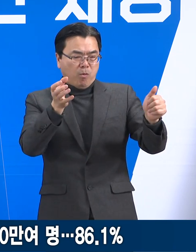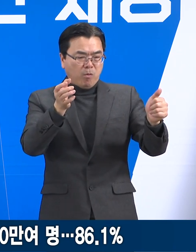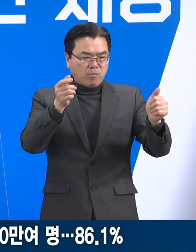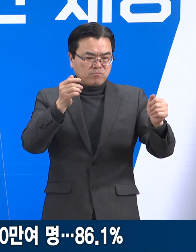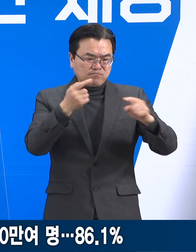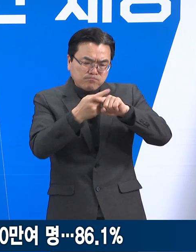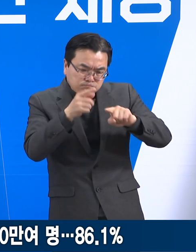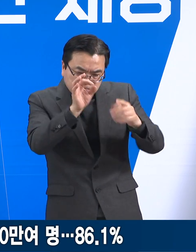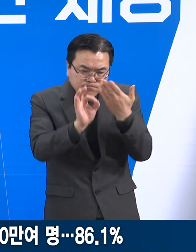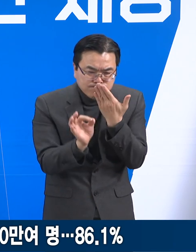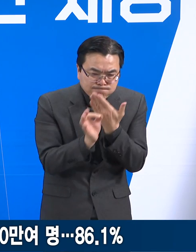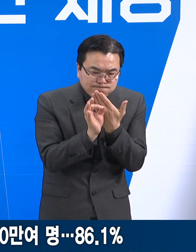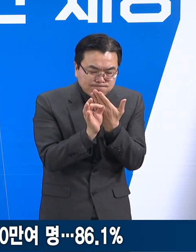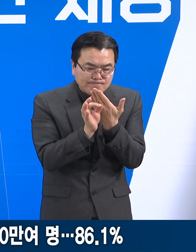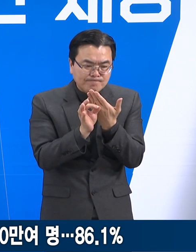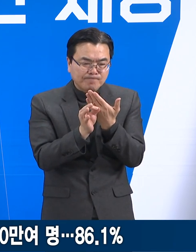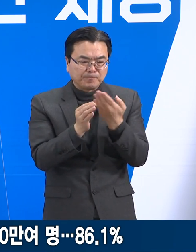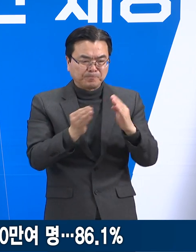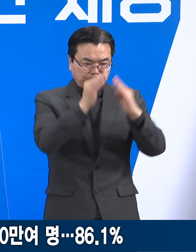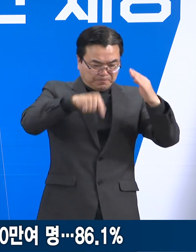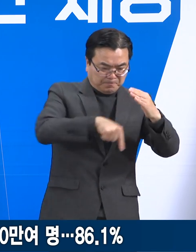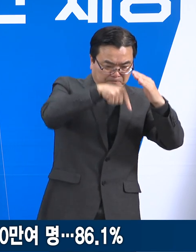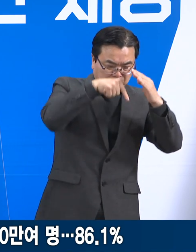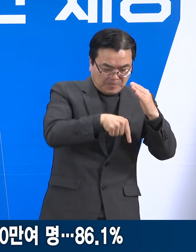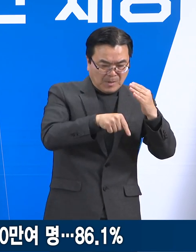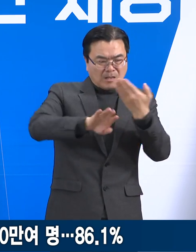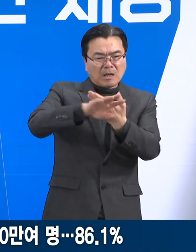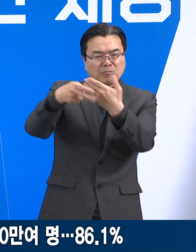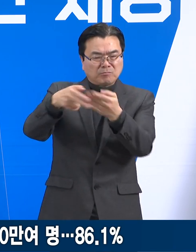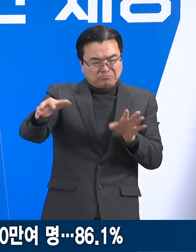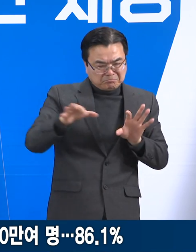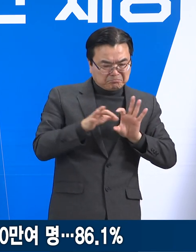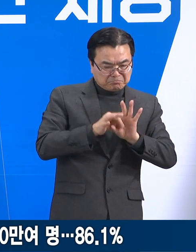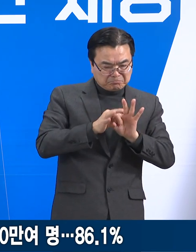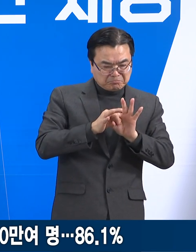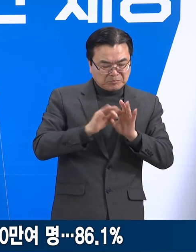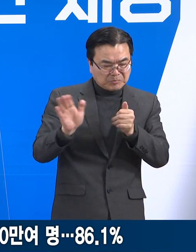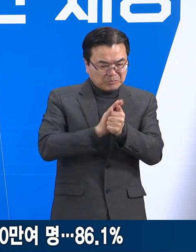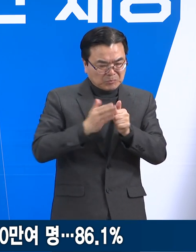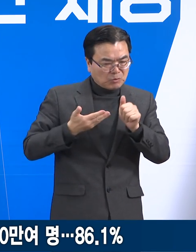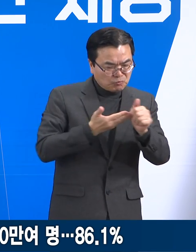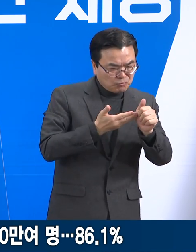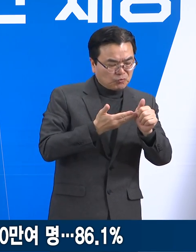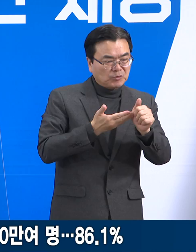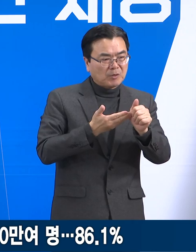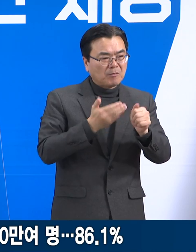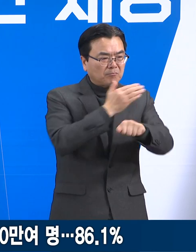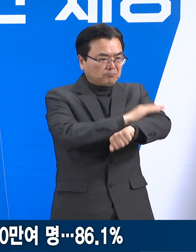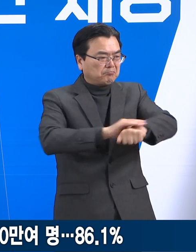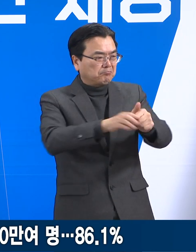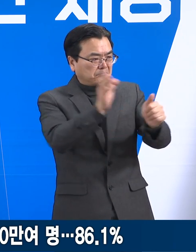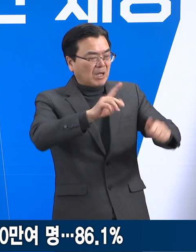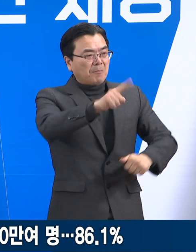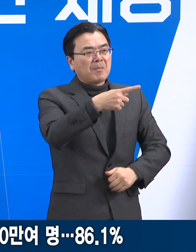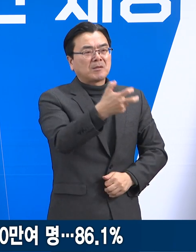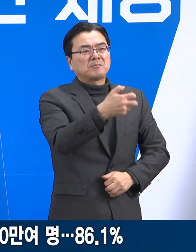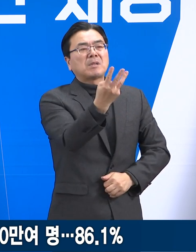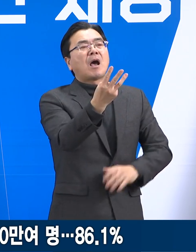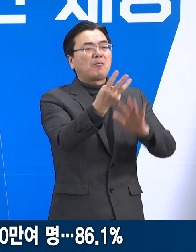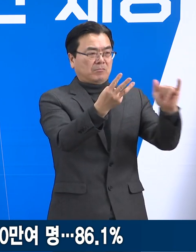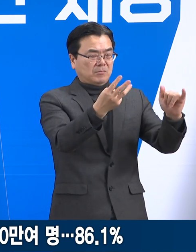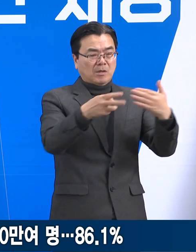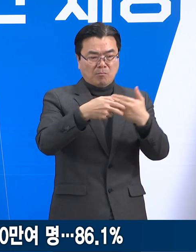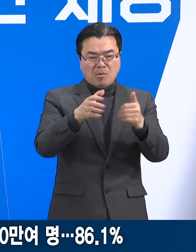결과 시설 내에서 재택치료 의료기관과 연계하여 7일차에 격리 해제된 사례가 173명,